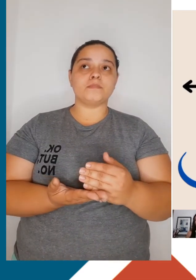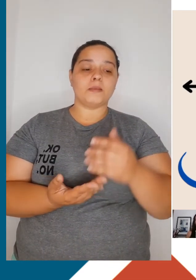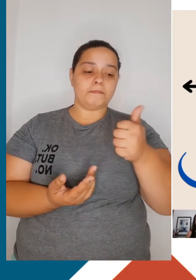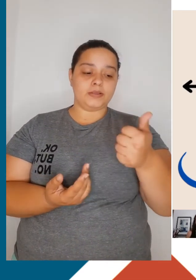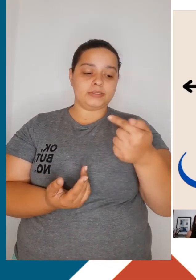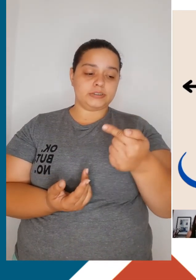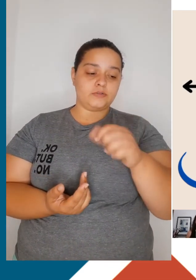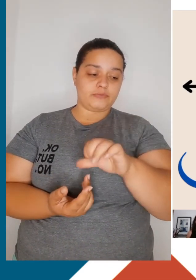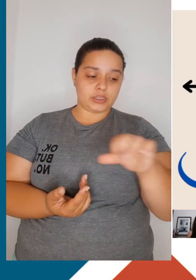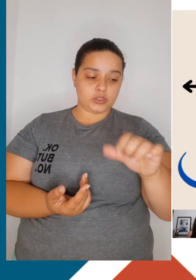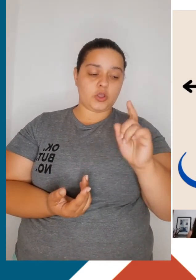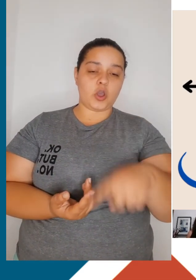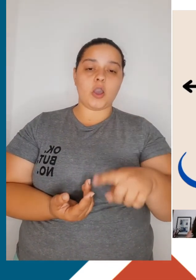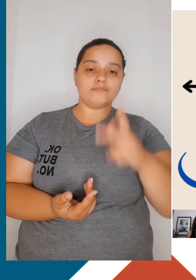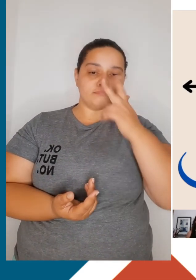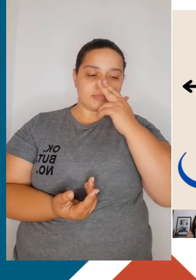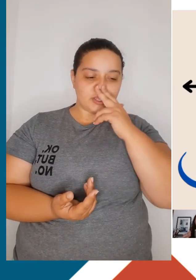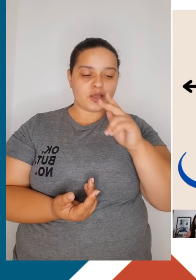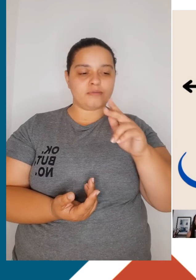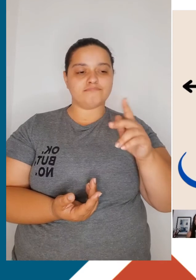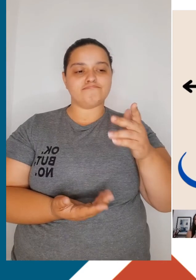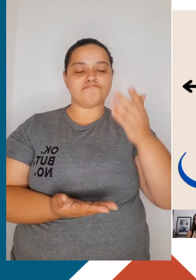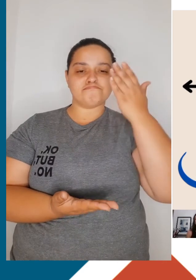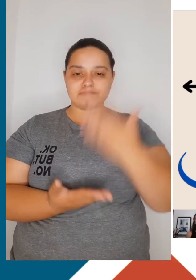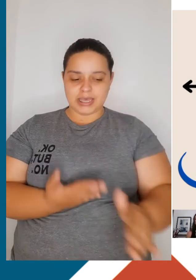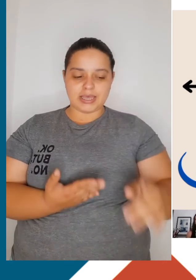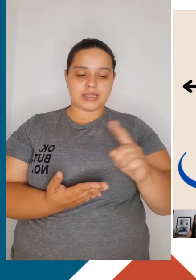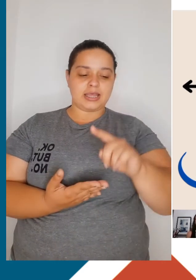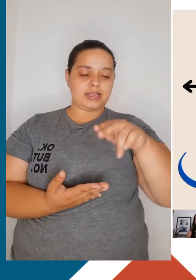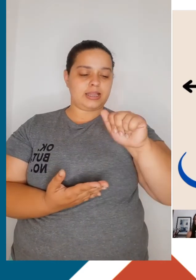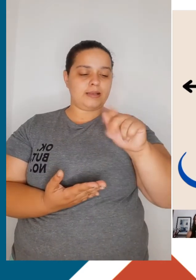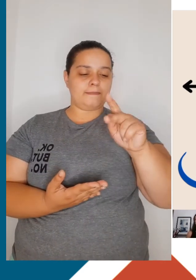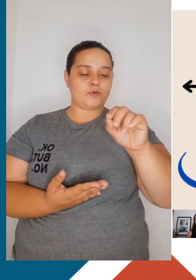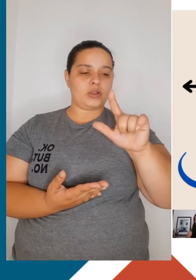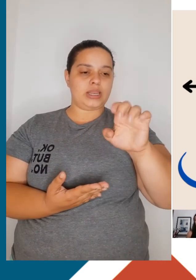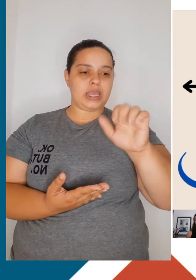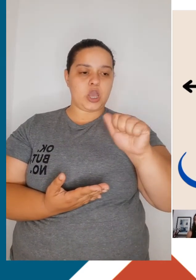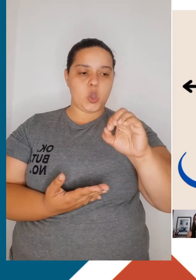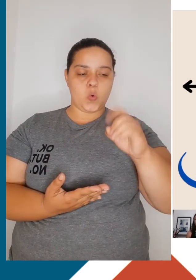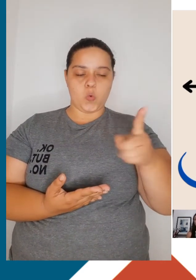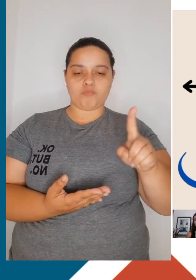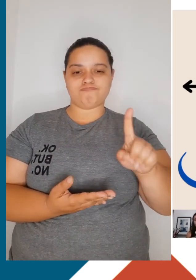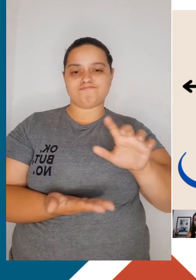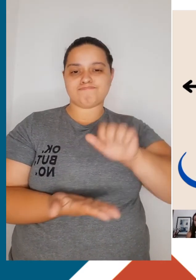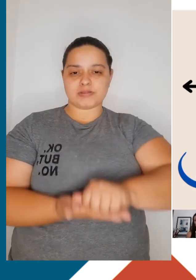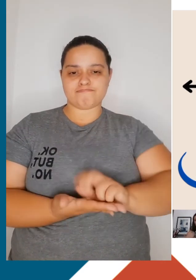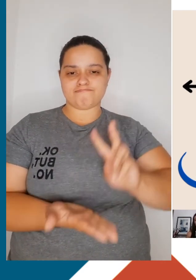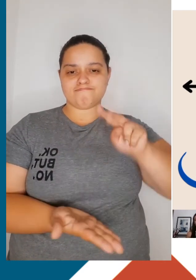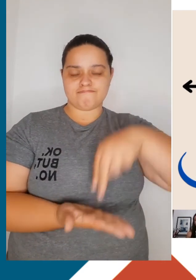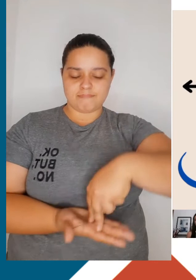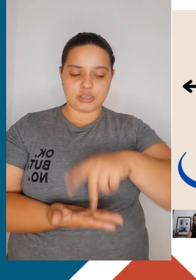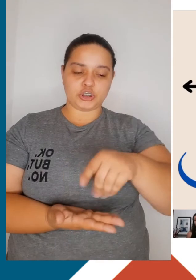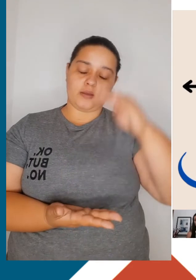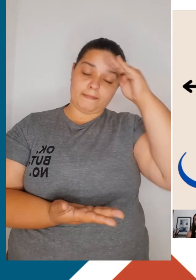em 1799 o que a gente chama do golpe do 18 Brumário, que é a chegada de Napoleão ao poder. Ele é uma figura que já era muito conhecida por seus